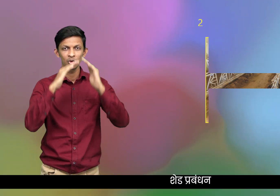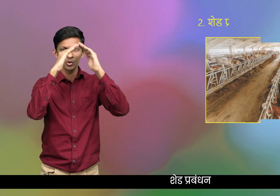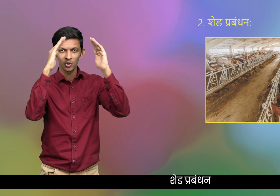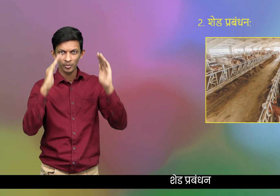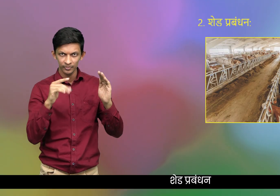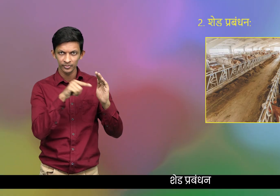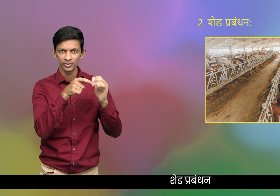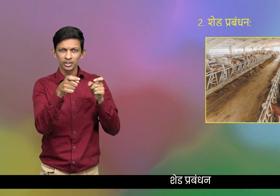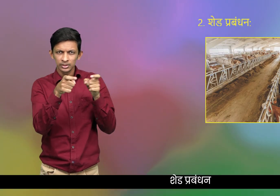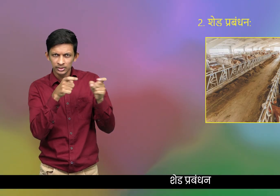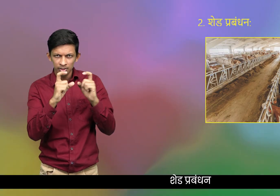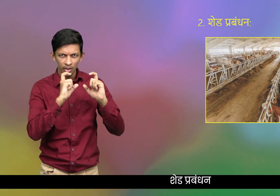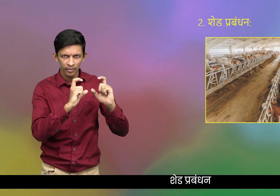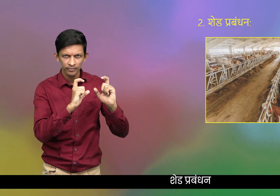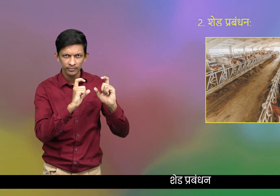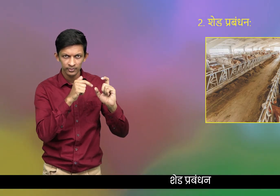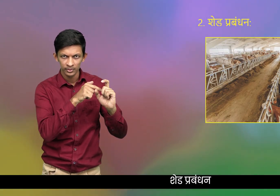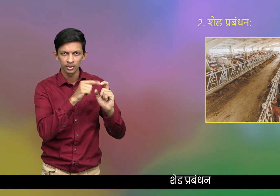दूसरा, शेड प्रबंधन।